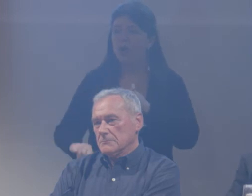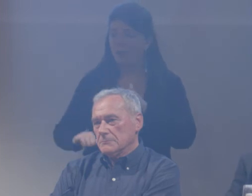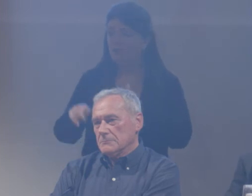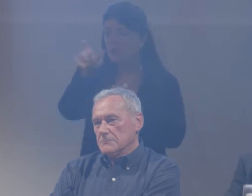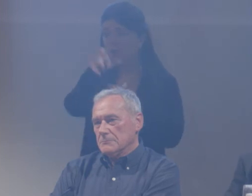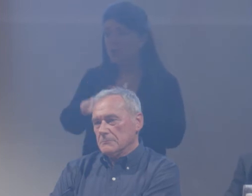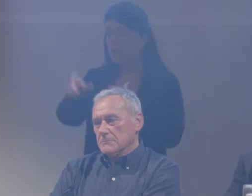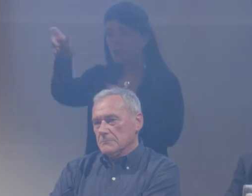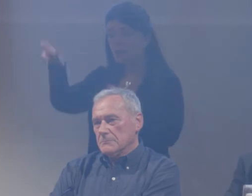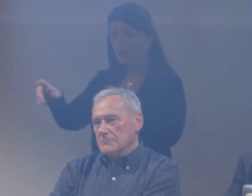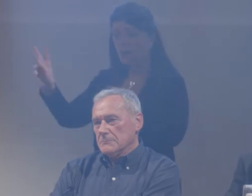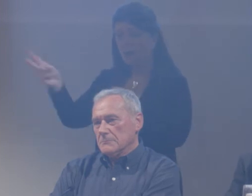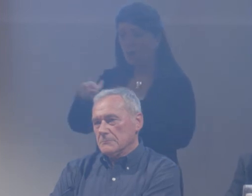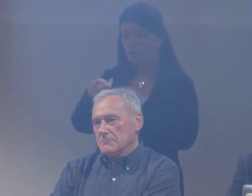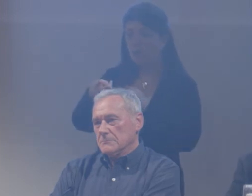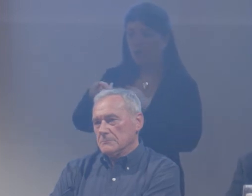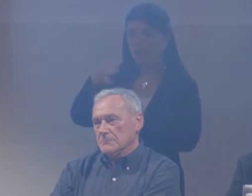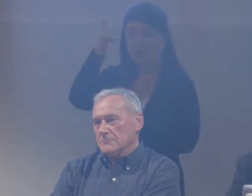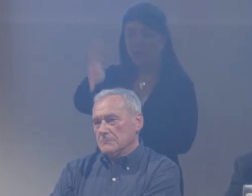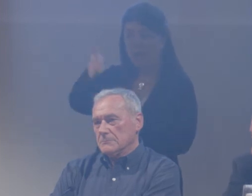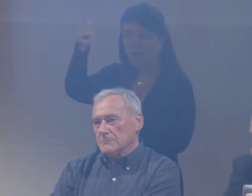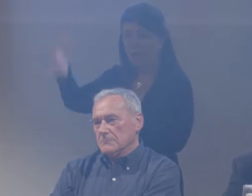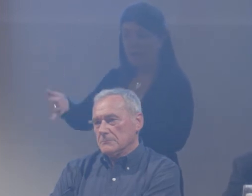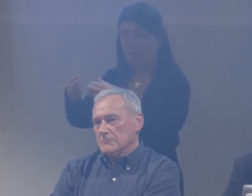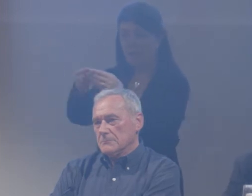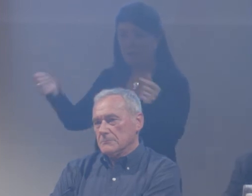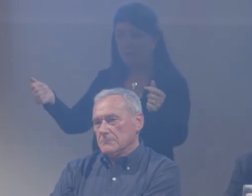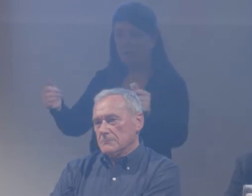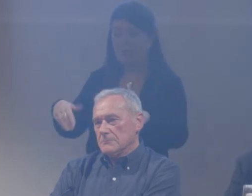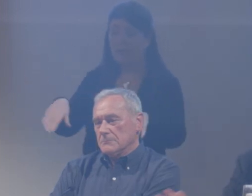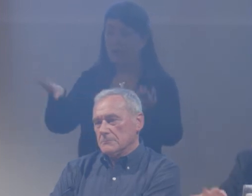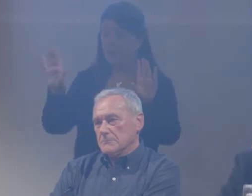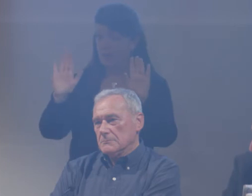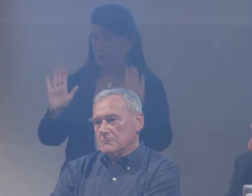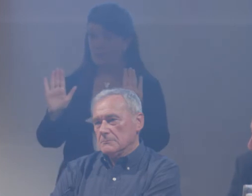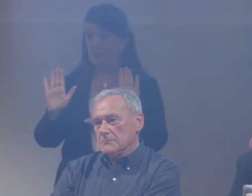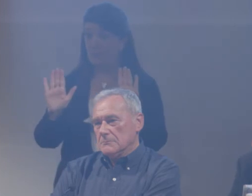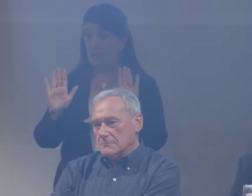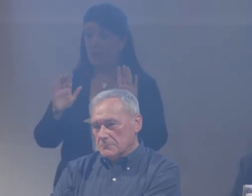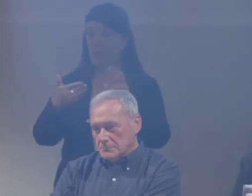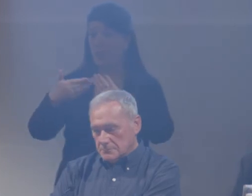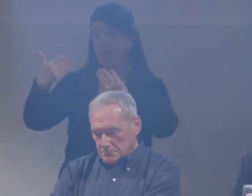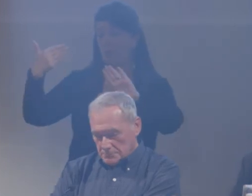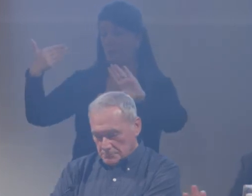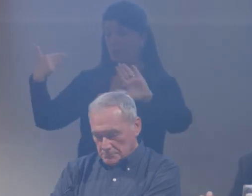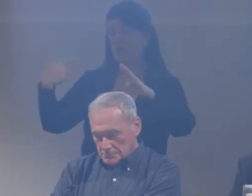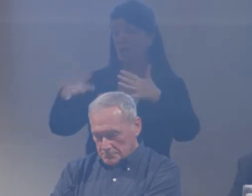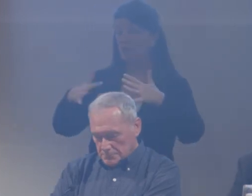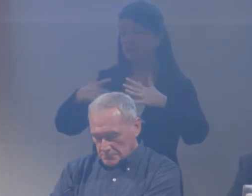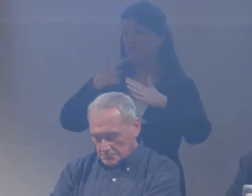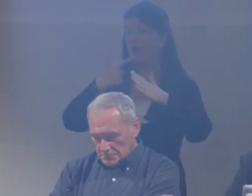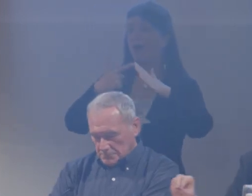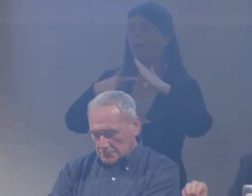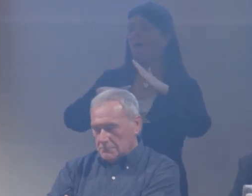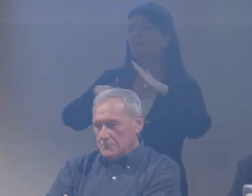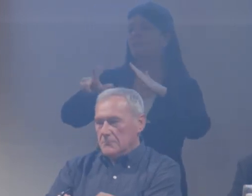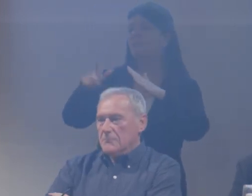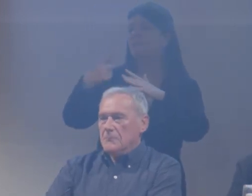fisicamente i due magistrati, non senza alcuni tentativi precedenti di delegittimazione e